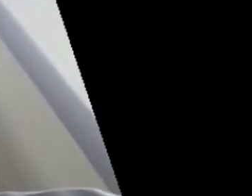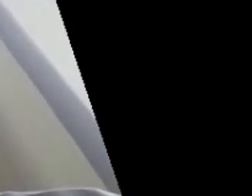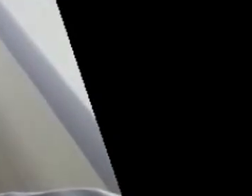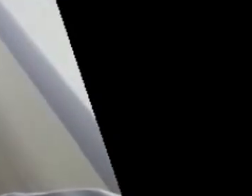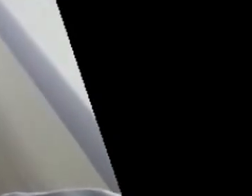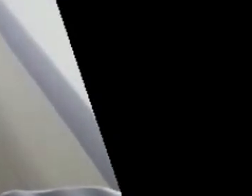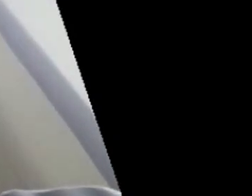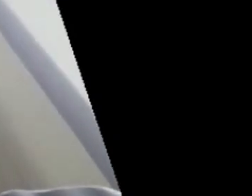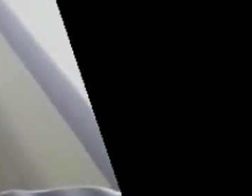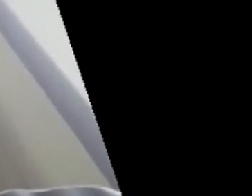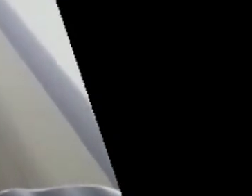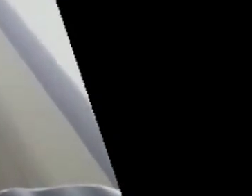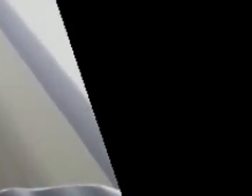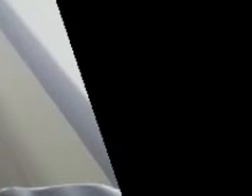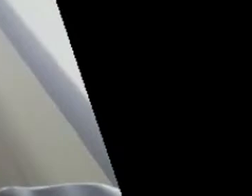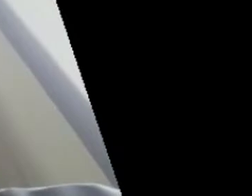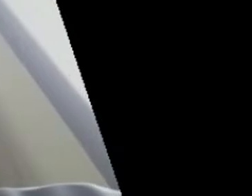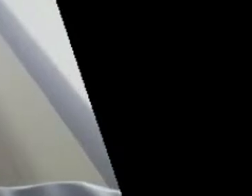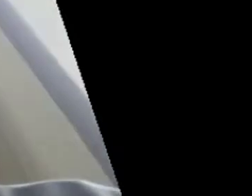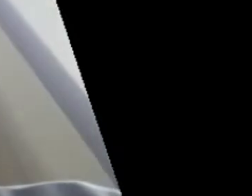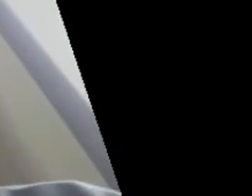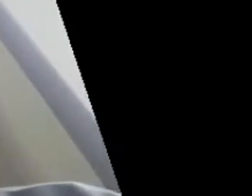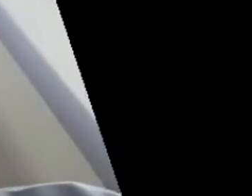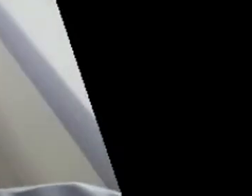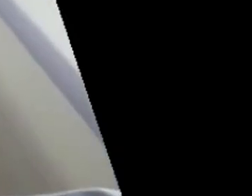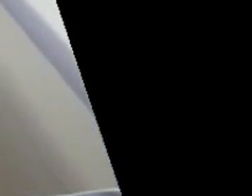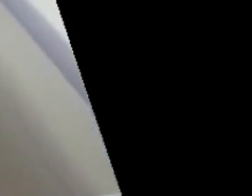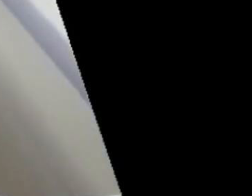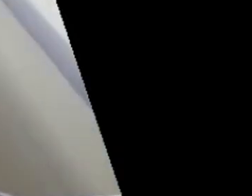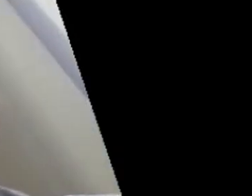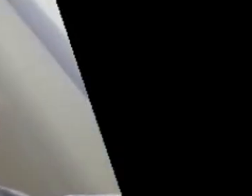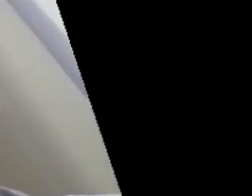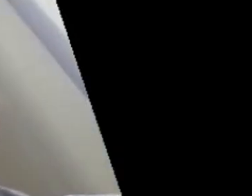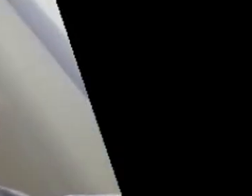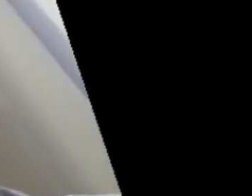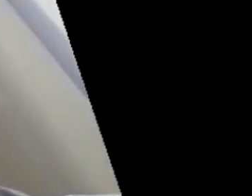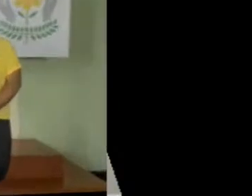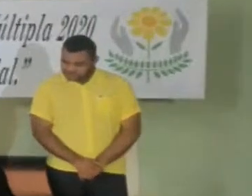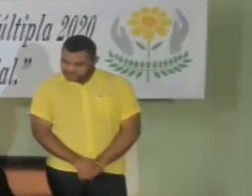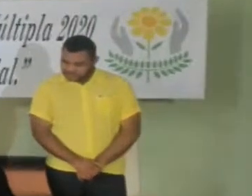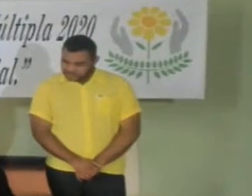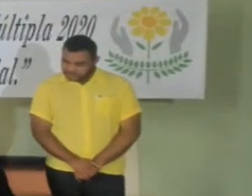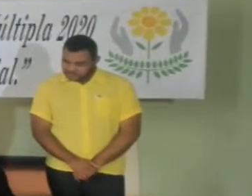assinado. E trabalhar na empresa é muito bom.